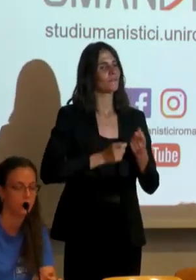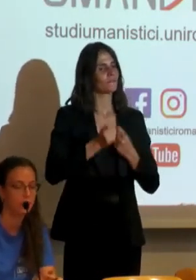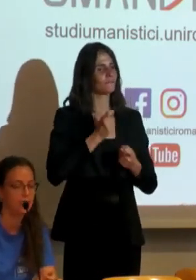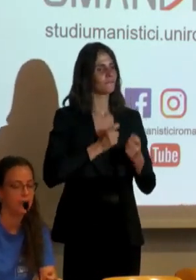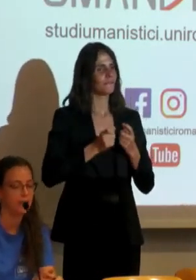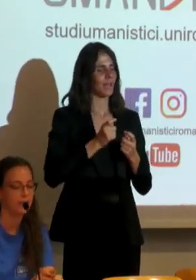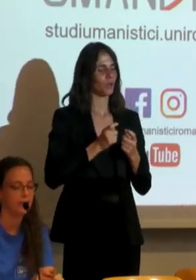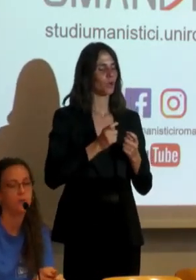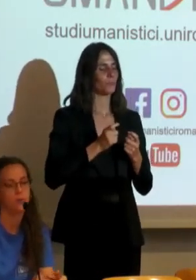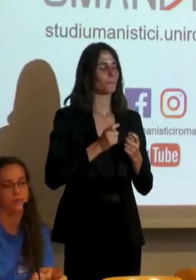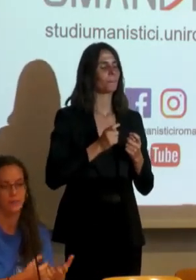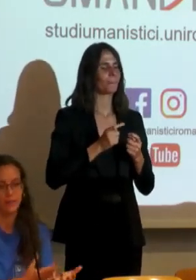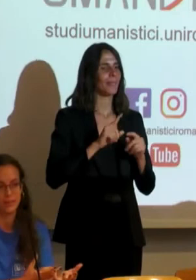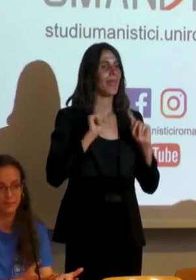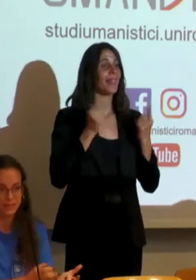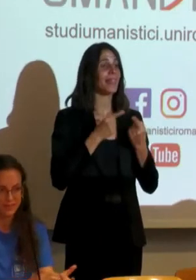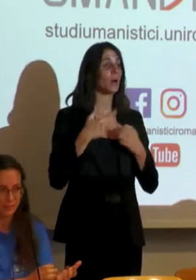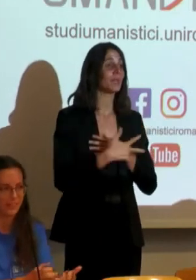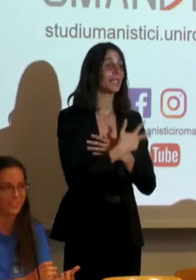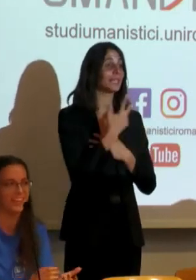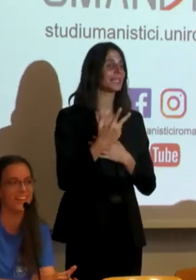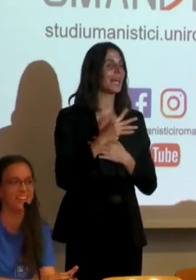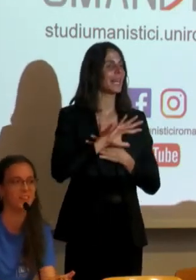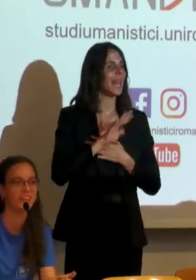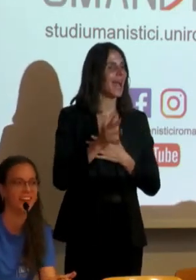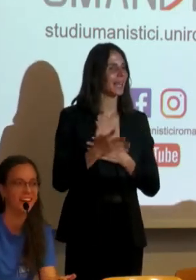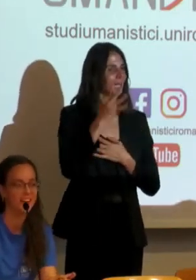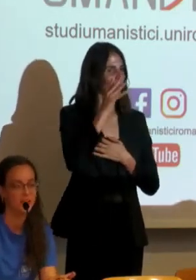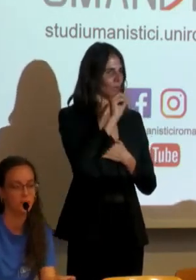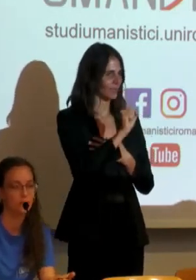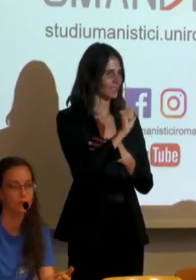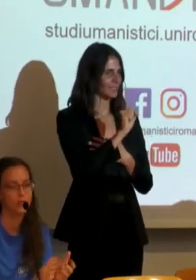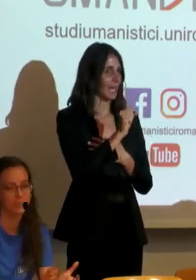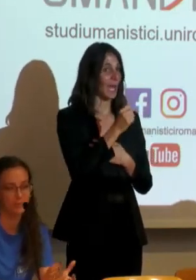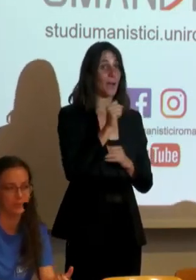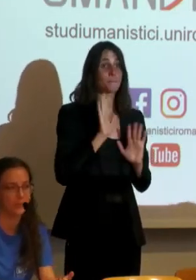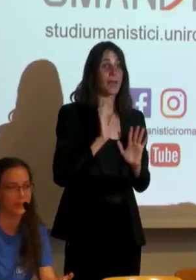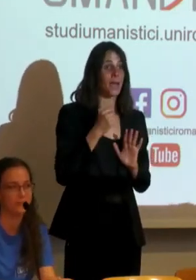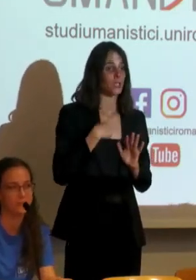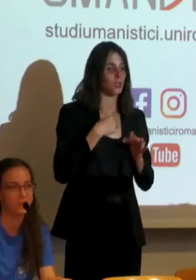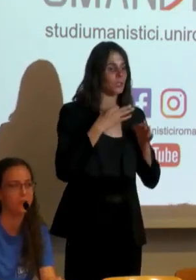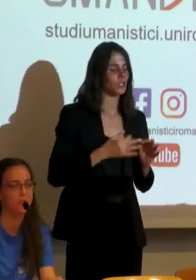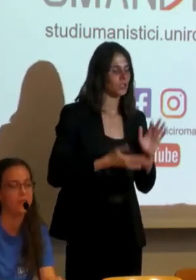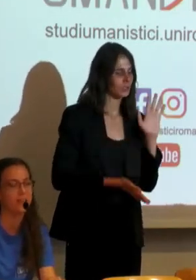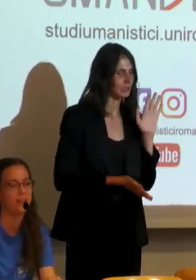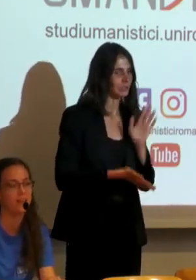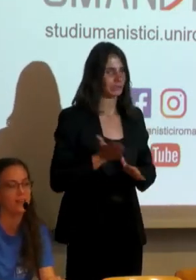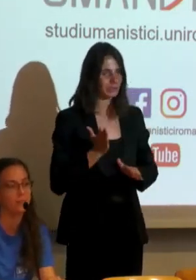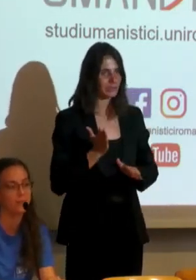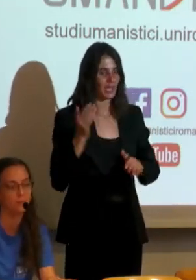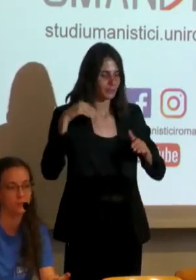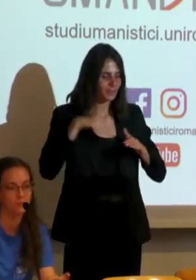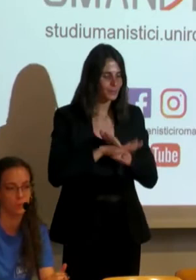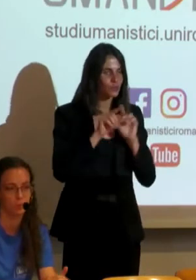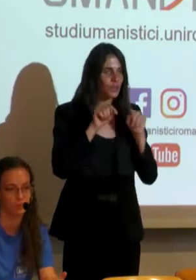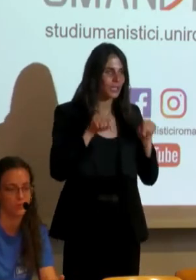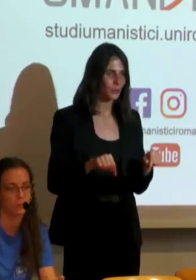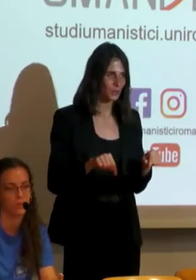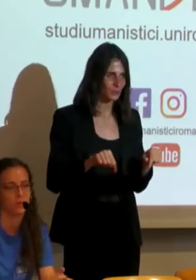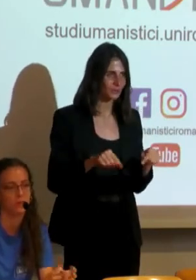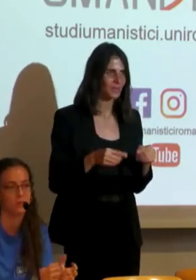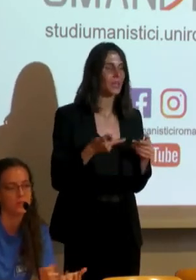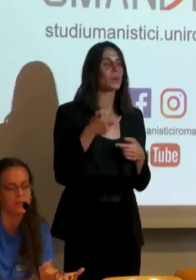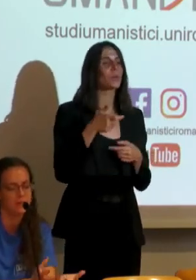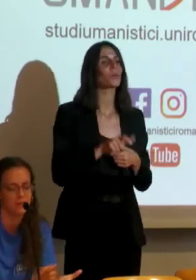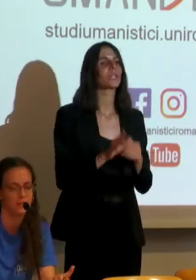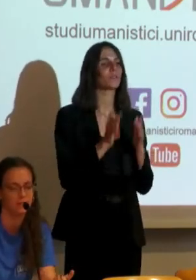ateneo, da cui evidentemente son fuggita e mi sono rifugiata qui per un motivo molto semplice,